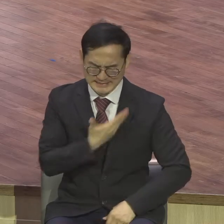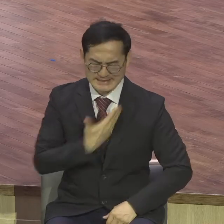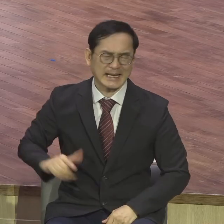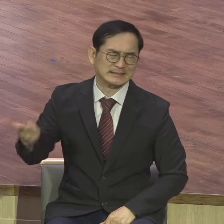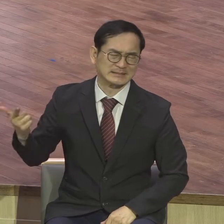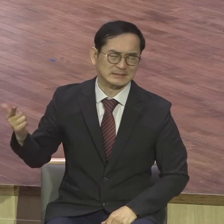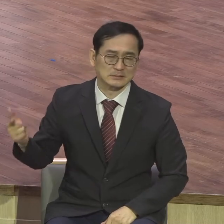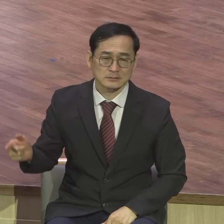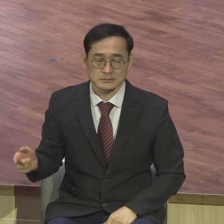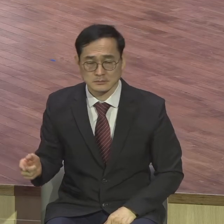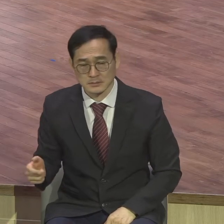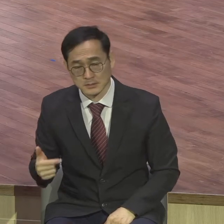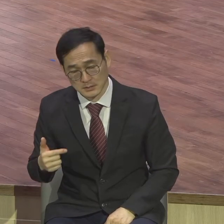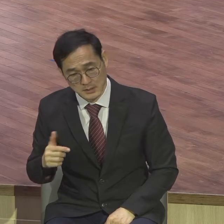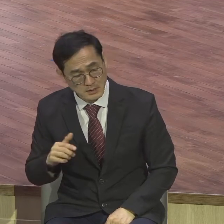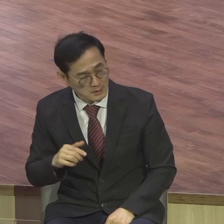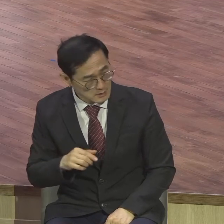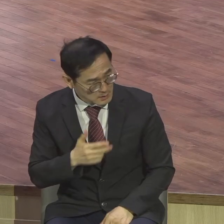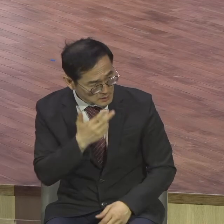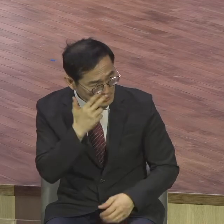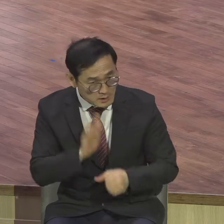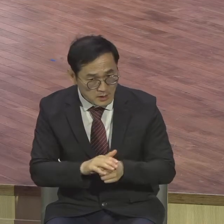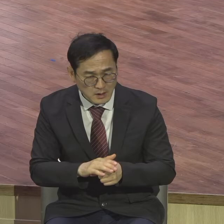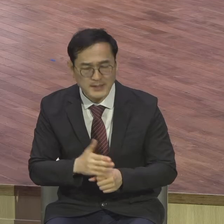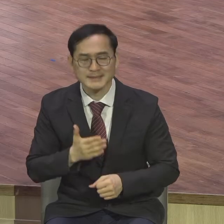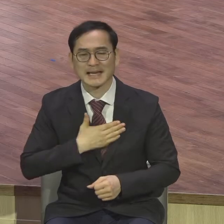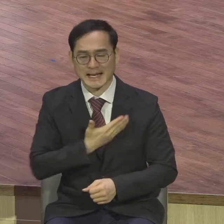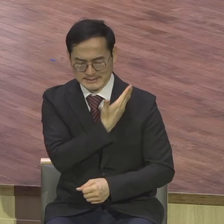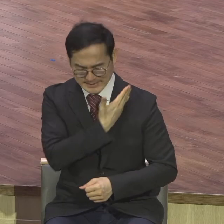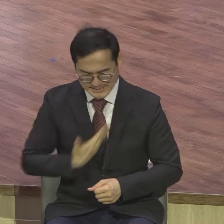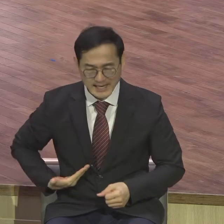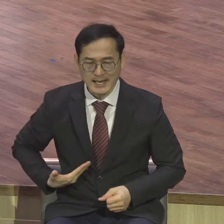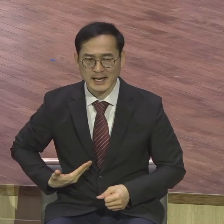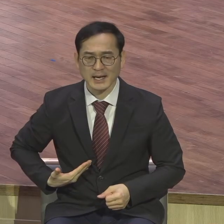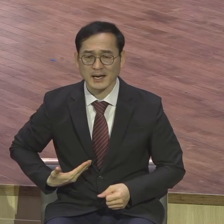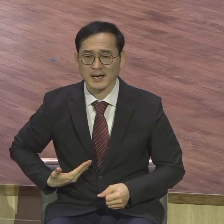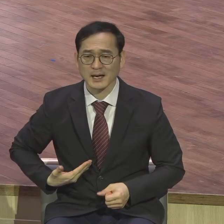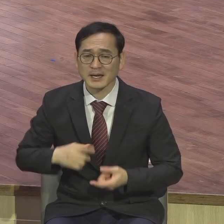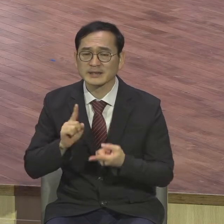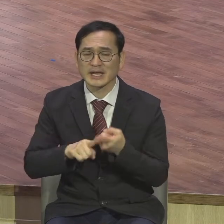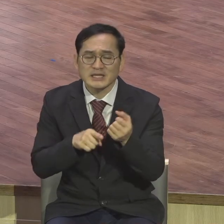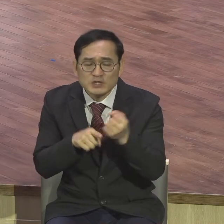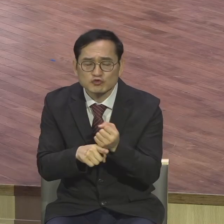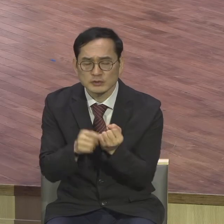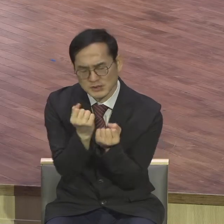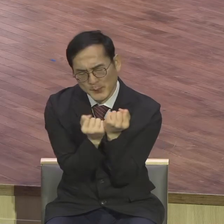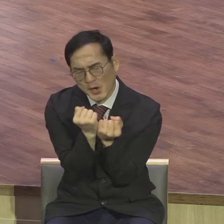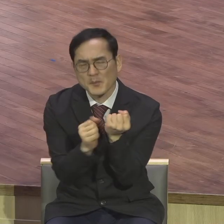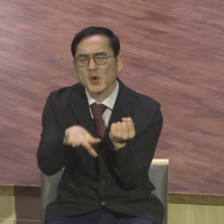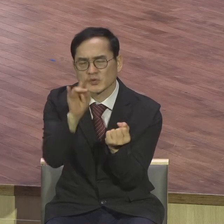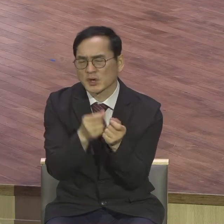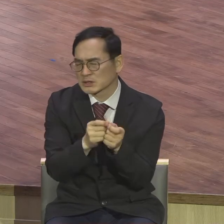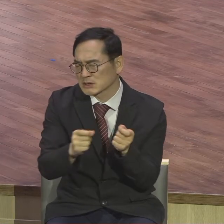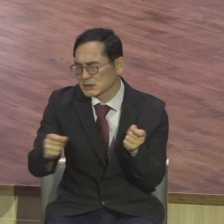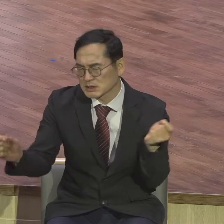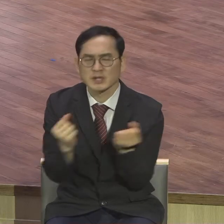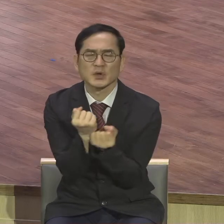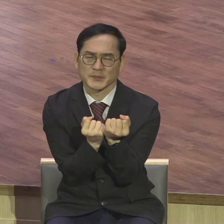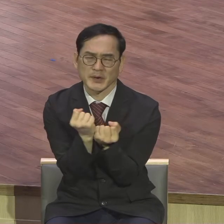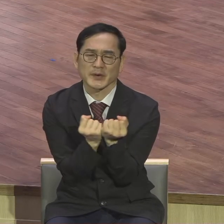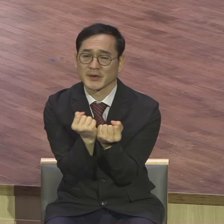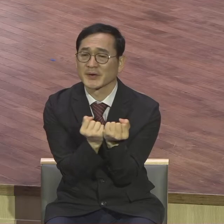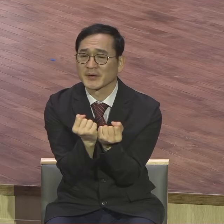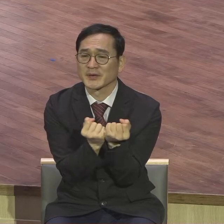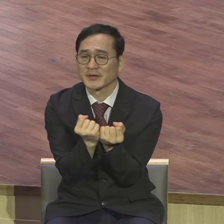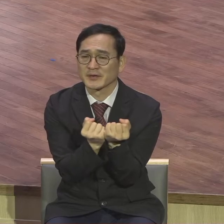바울은 그걸 강조합니다. 자신이 사도된 것을 여기에서 먼저 설명을 합니다.